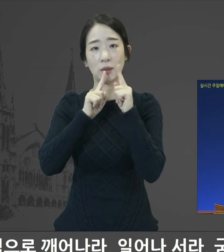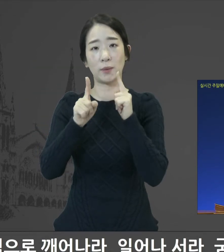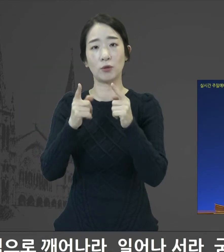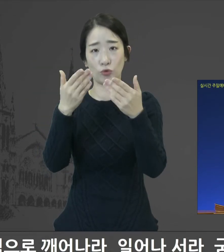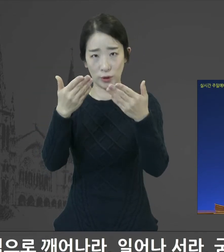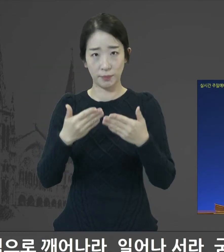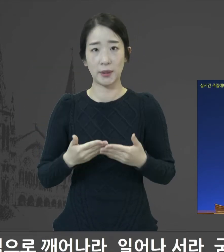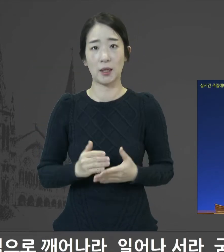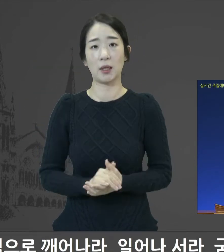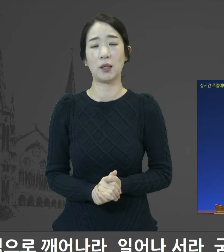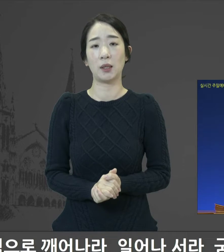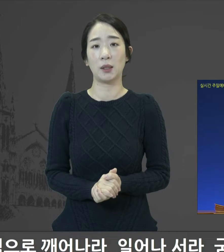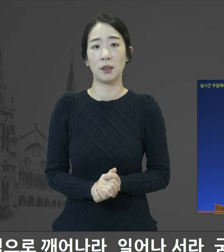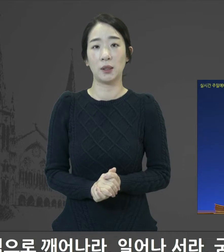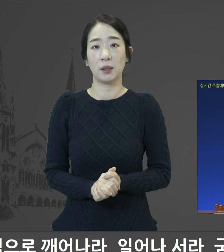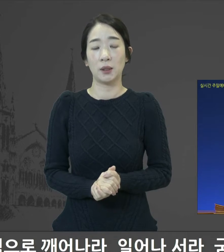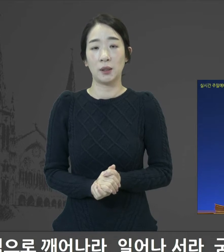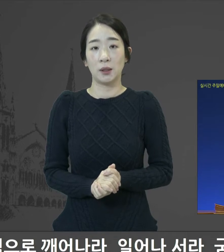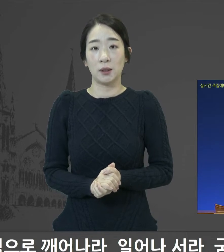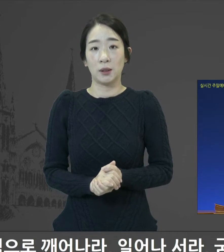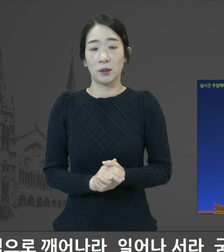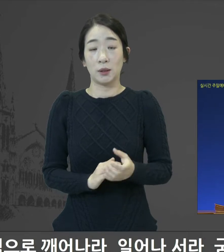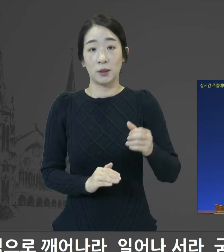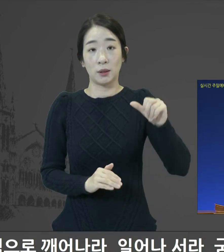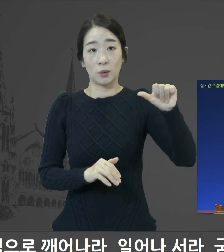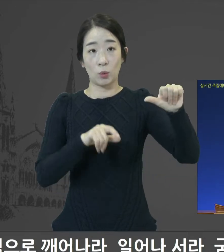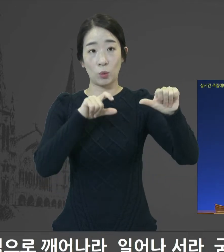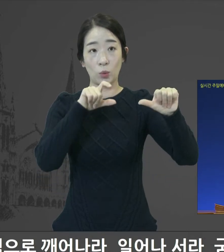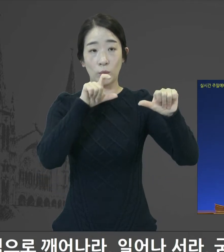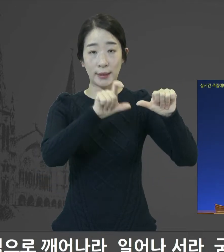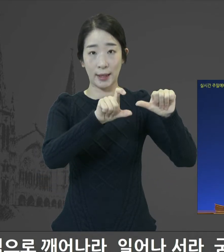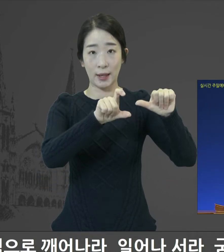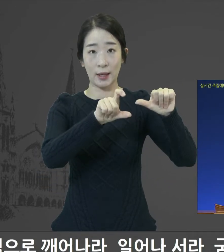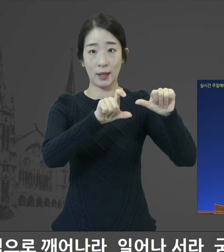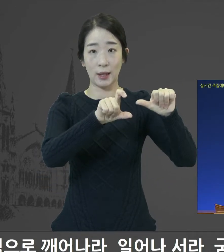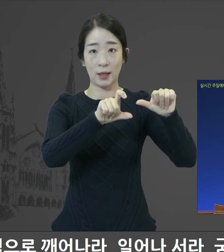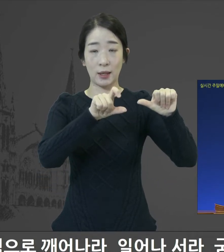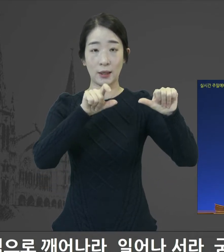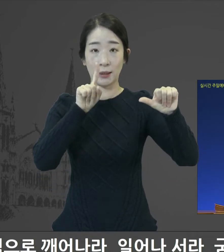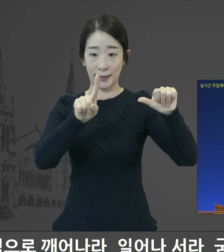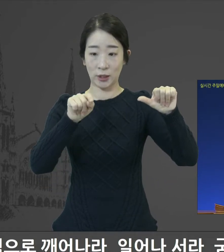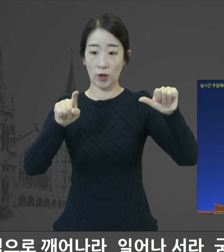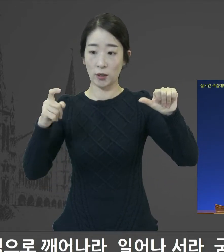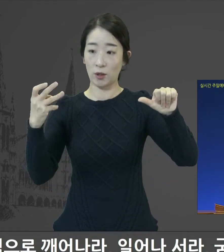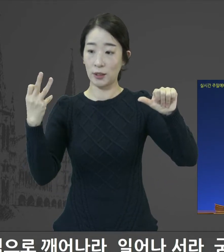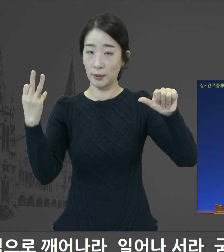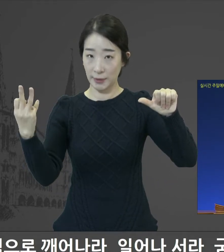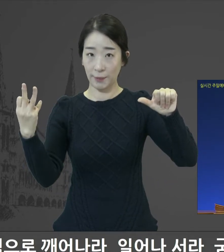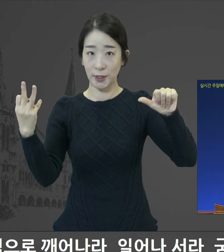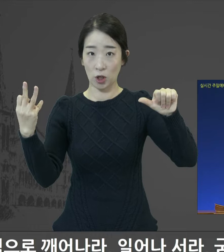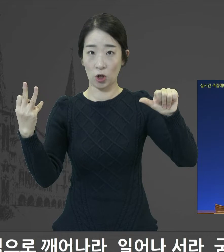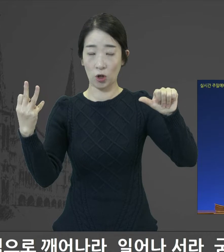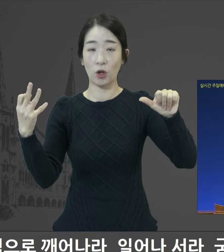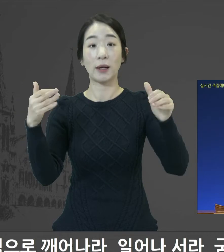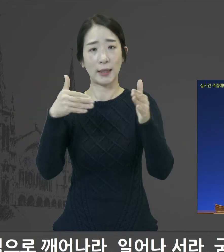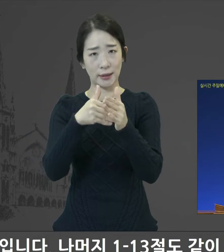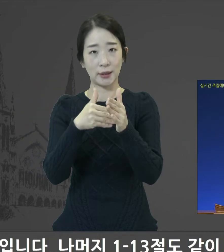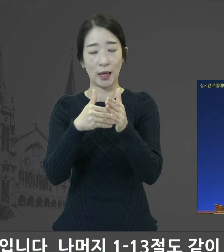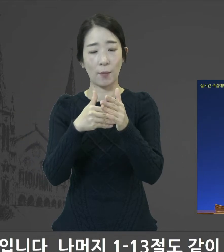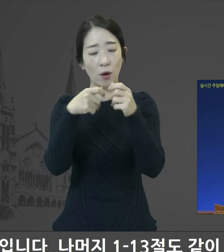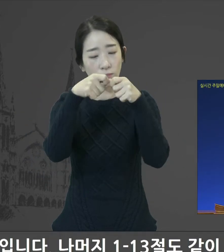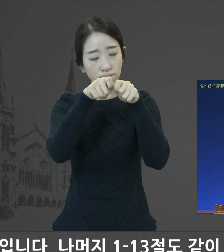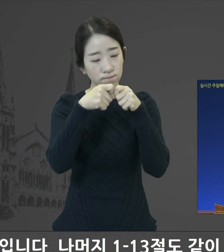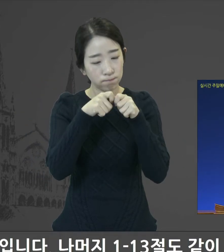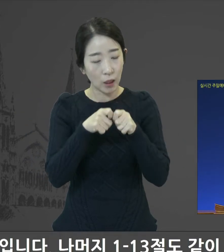겁니다. 나머지 1절에서 13절도 같이 한번 보면서 무슨 말씀이 기록되어 있는지 꼼꼼히